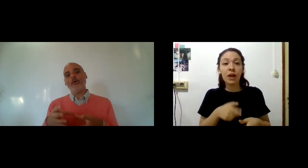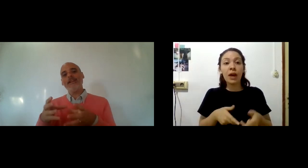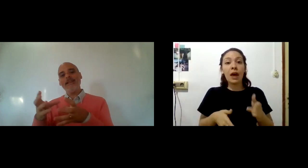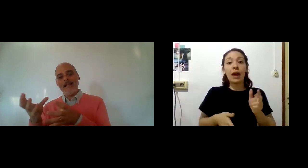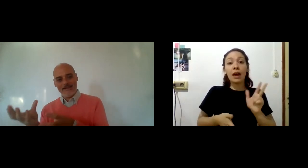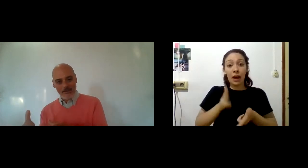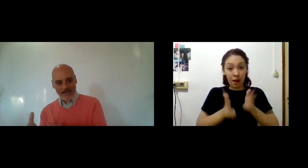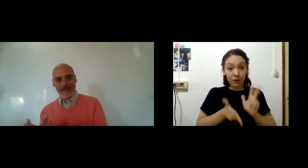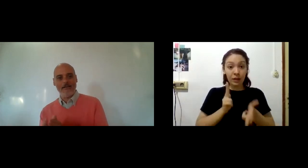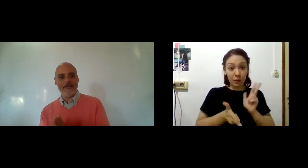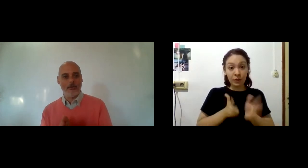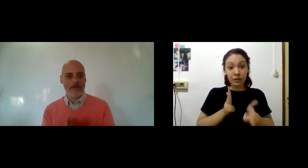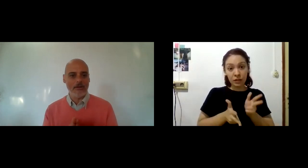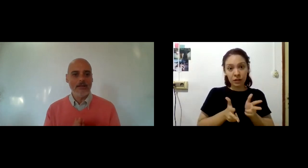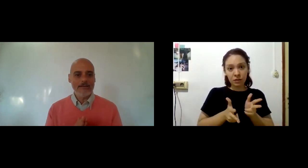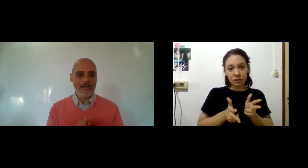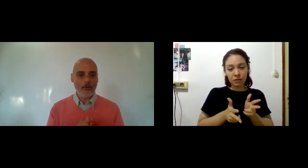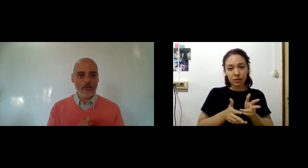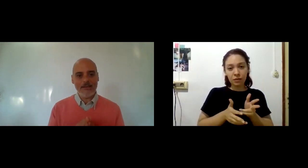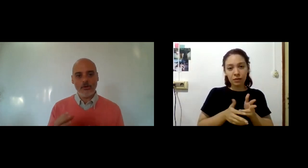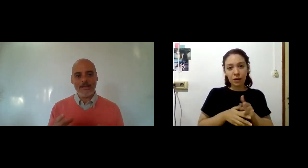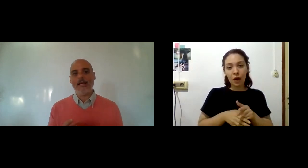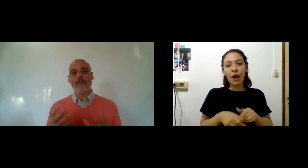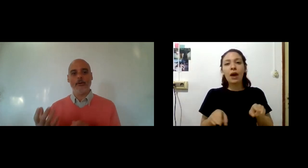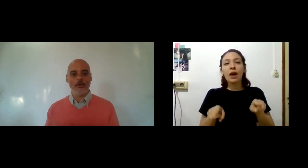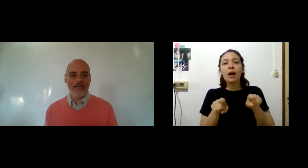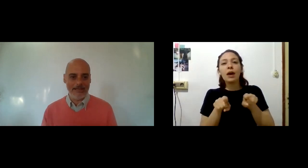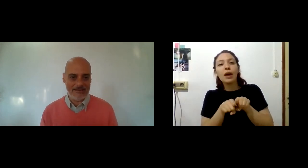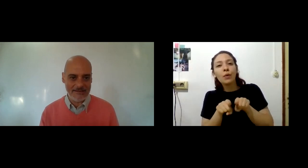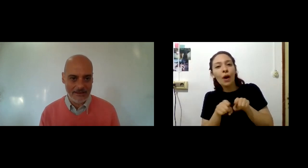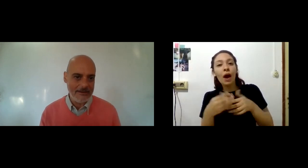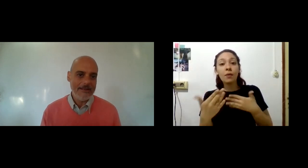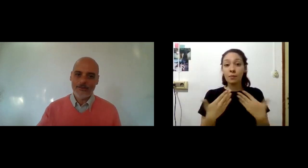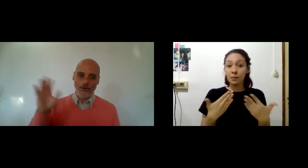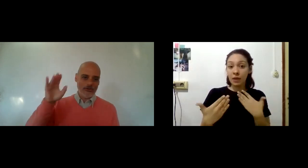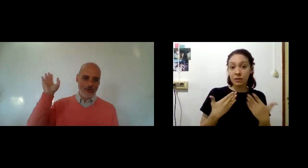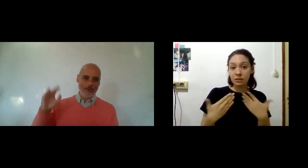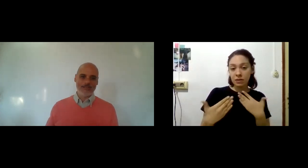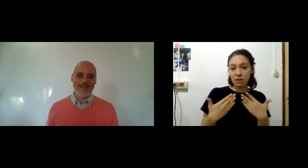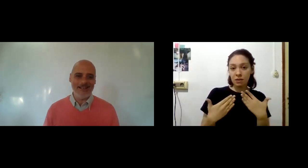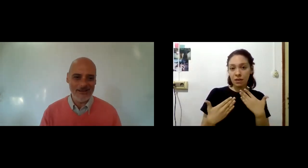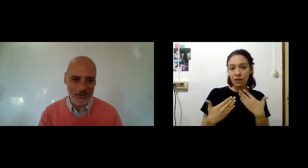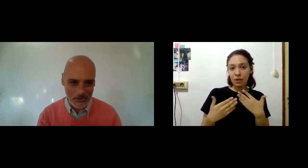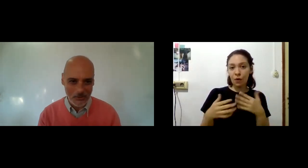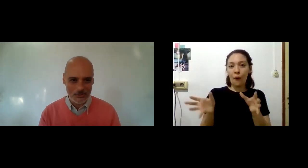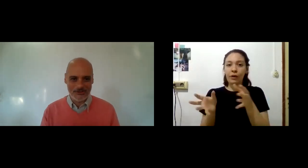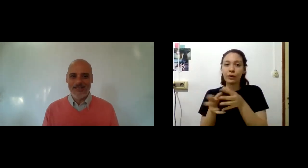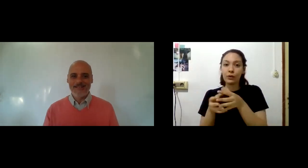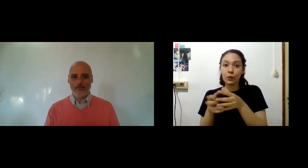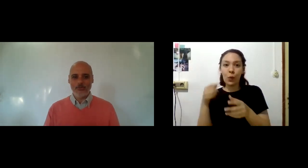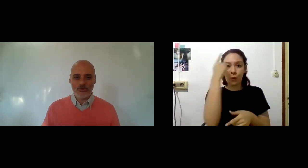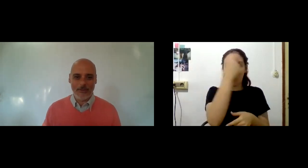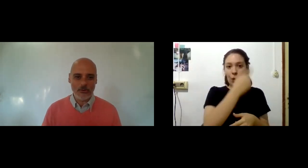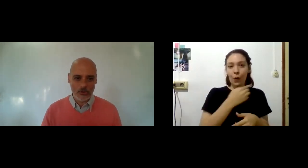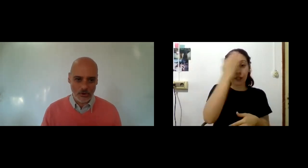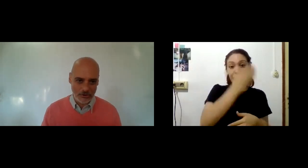se podría asimilar el fenómeno de las comunidades sordas a fenómenos de etnicidad. Todo eso lo vamos a trabajar luego en los cursos.